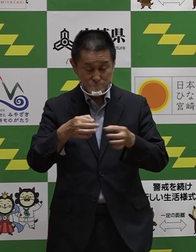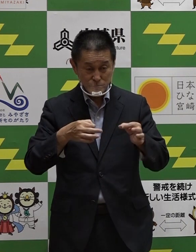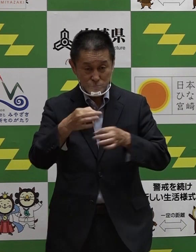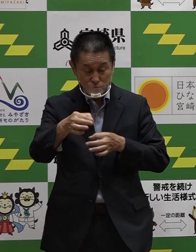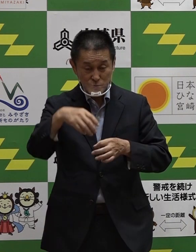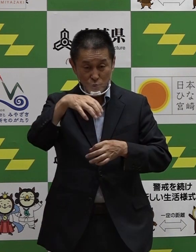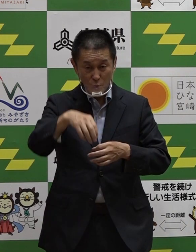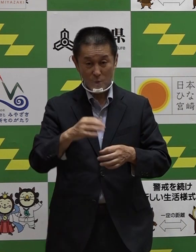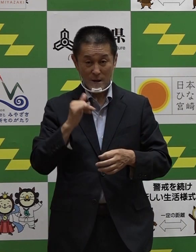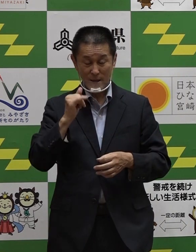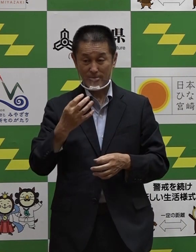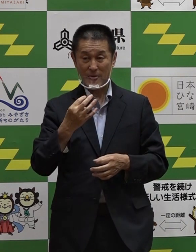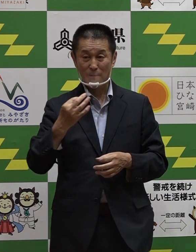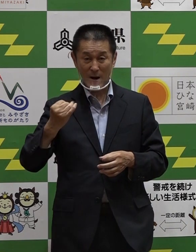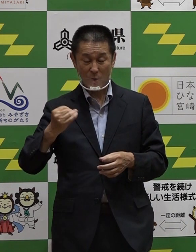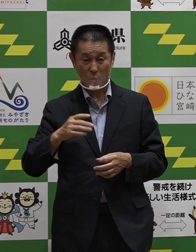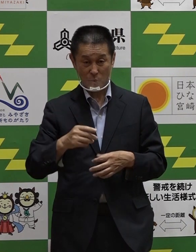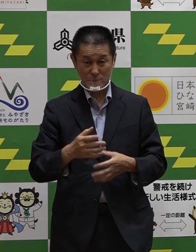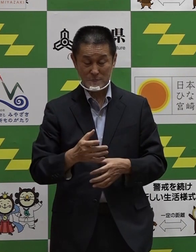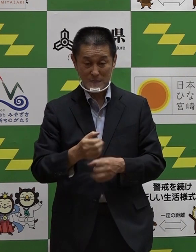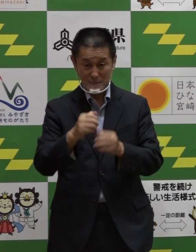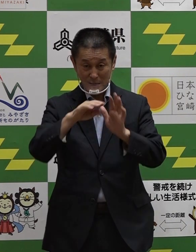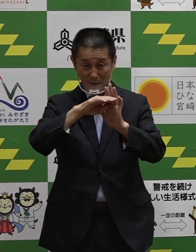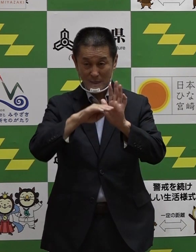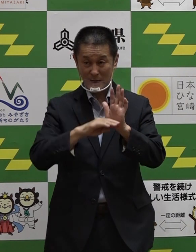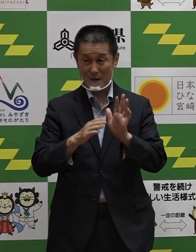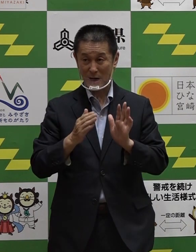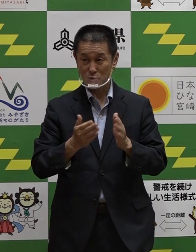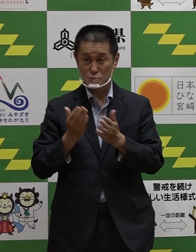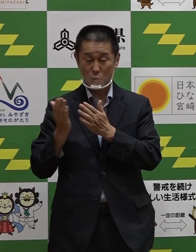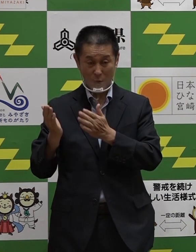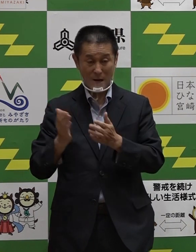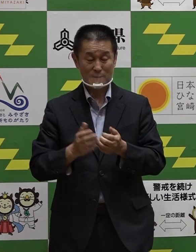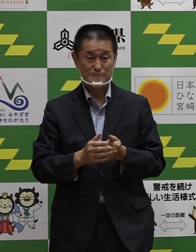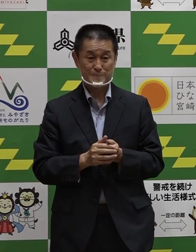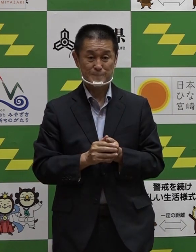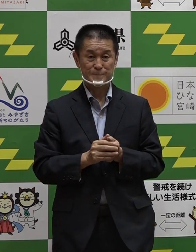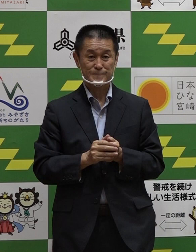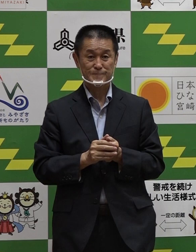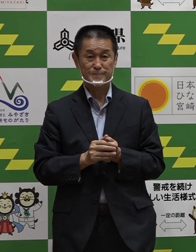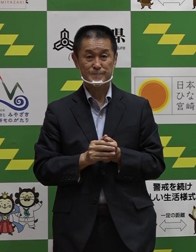うのは統一したようなものがあるのかどうか、であとその、